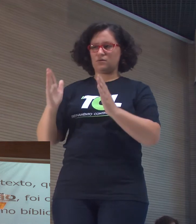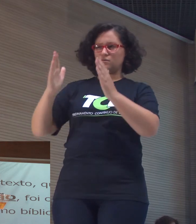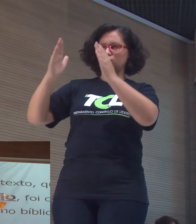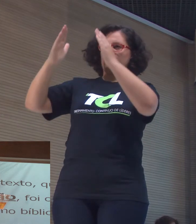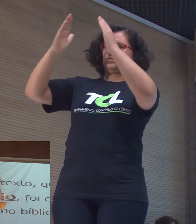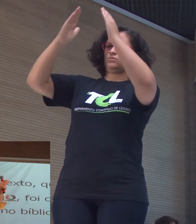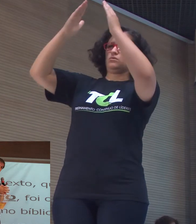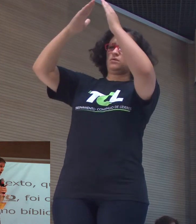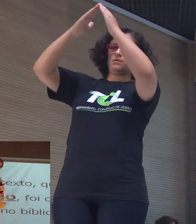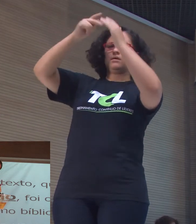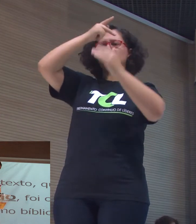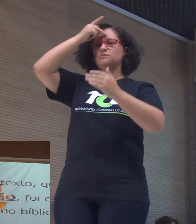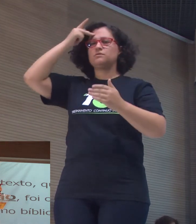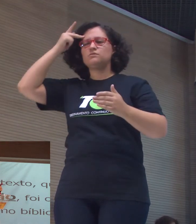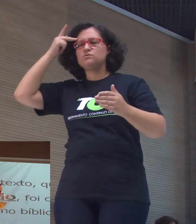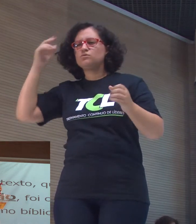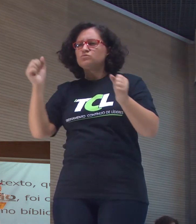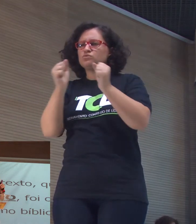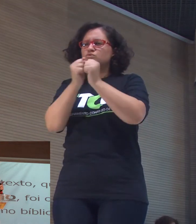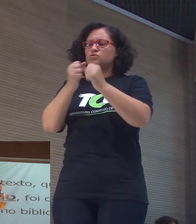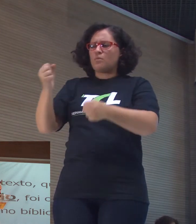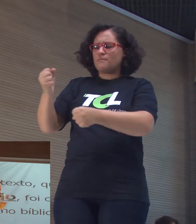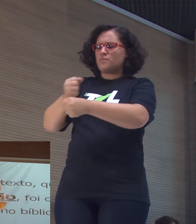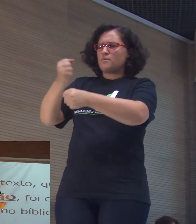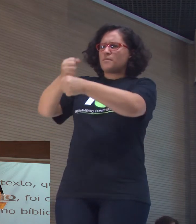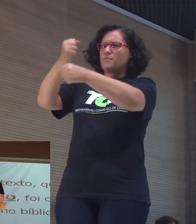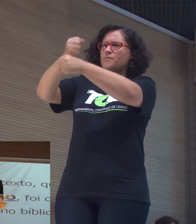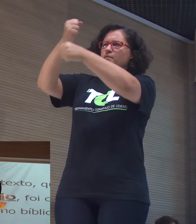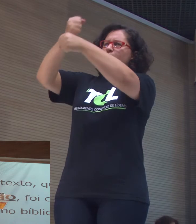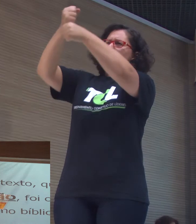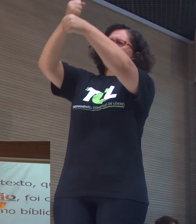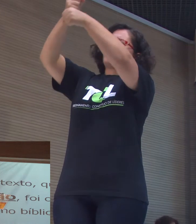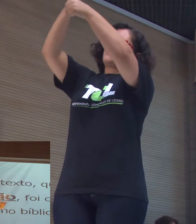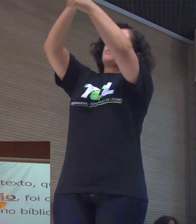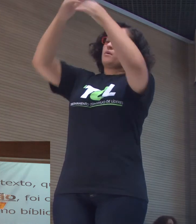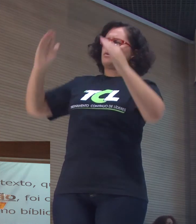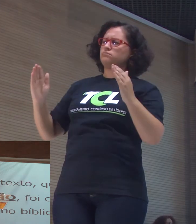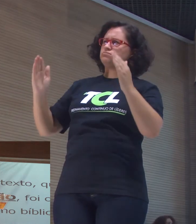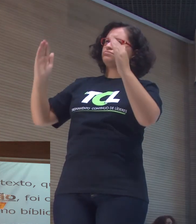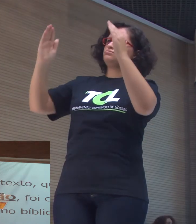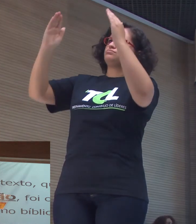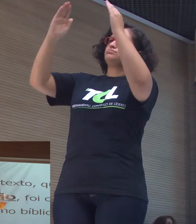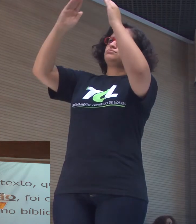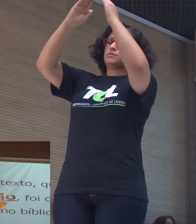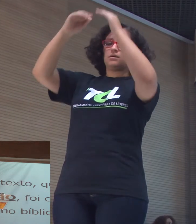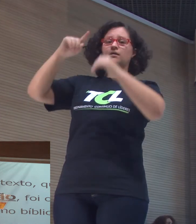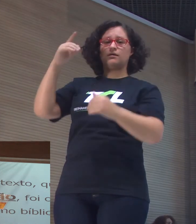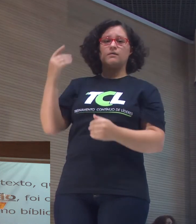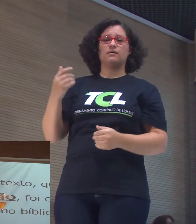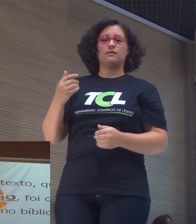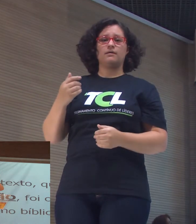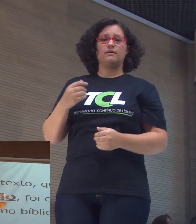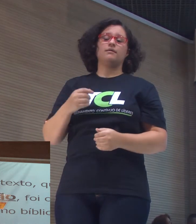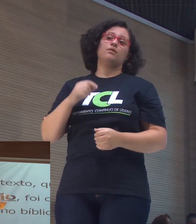Mas não era por um propósito divino. Era errado. Mas a gente está falando aqui de unidade em um propósito